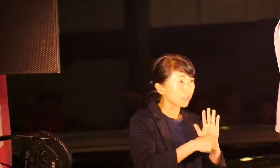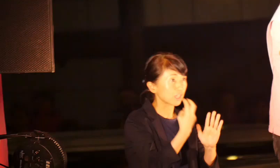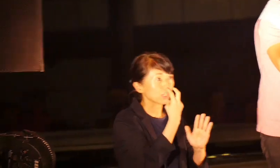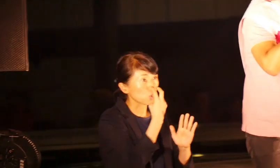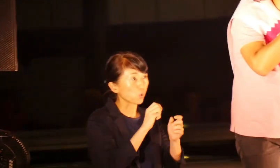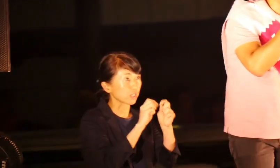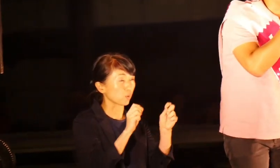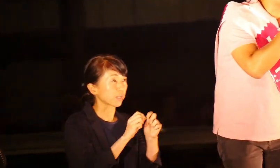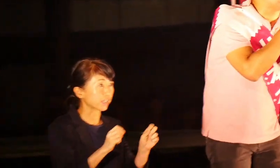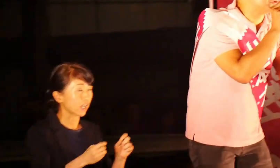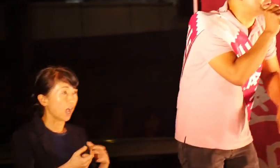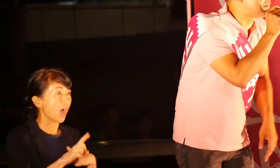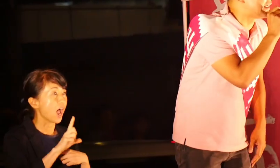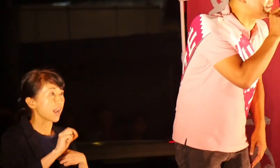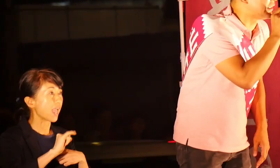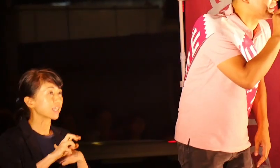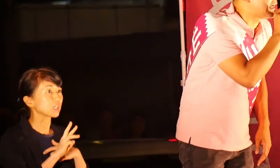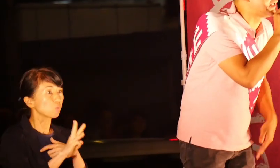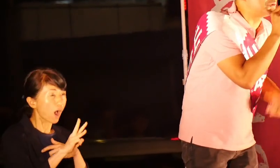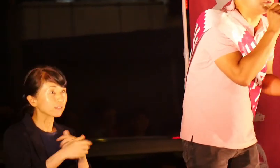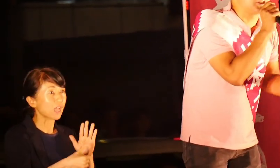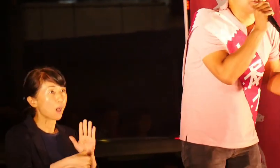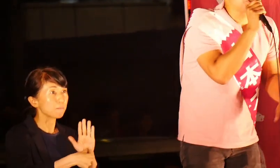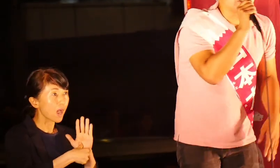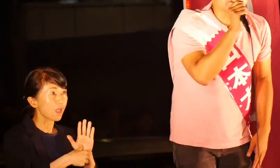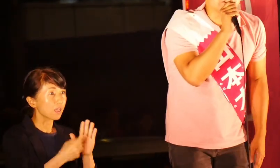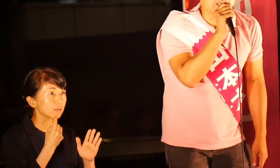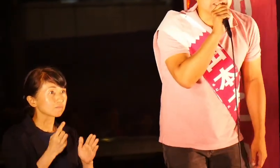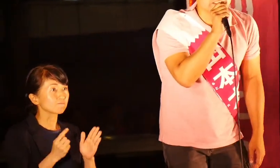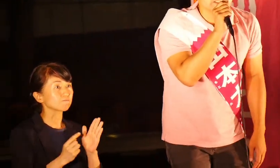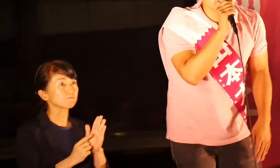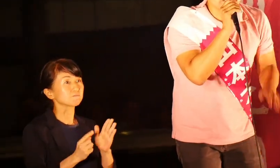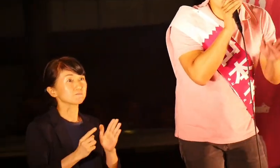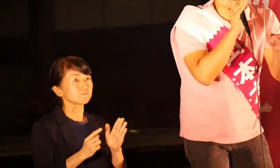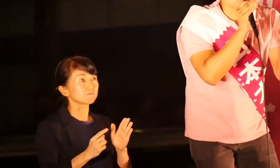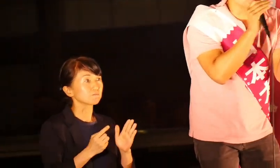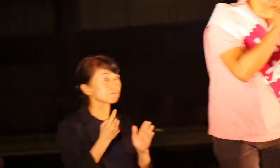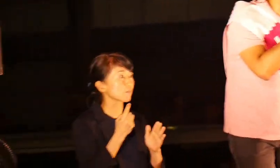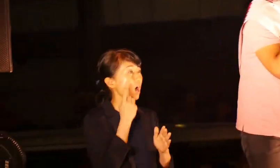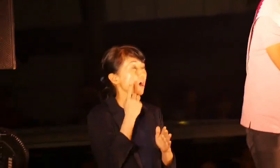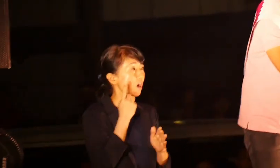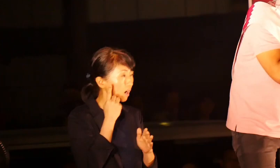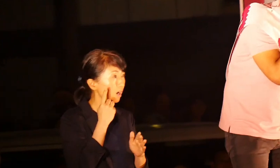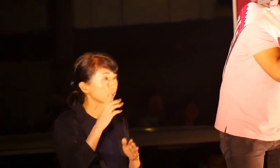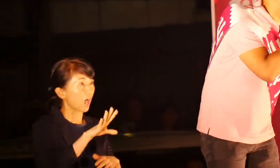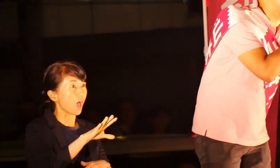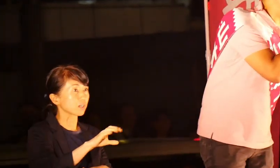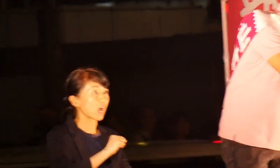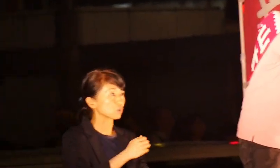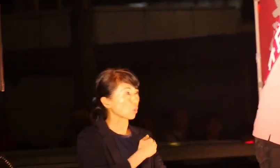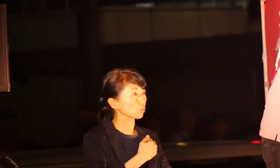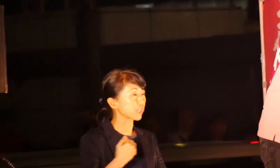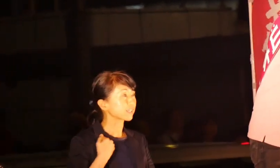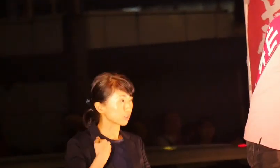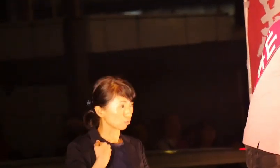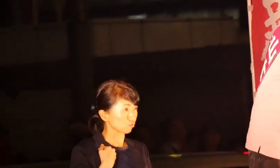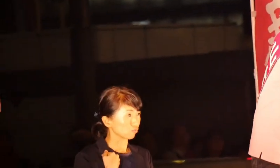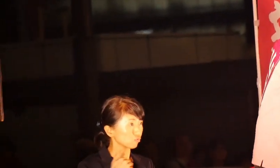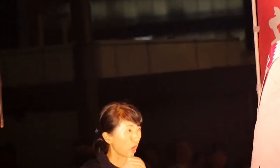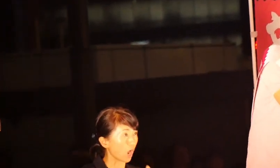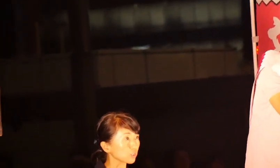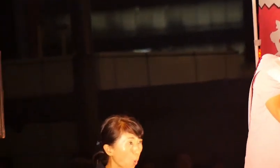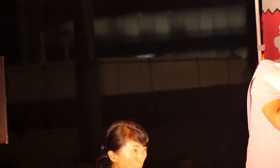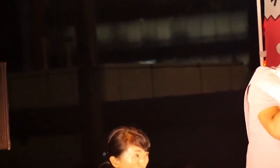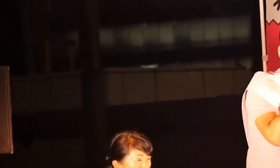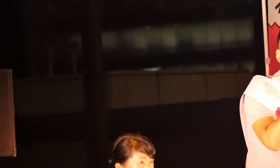で、令和という名前で反応できる人が少ない、獲得できる議席